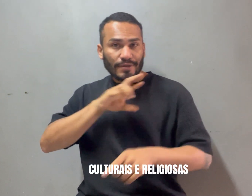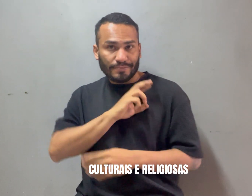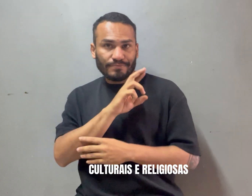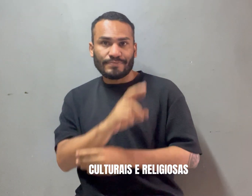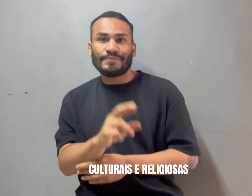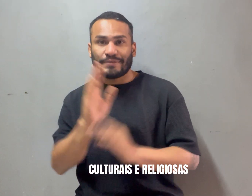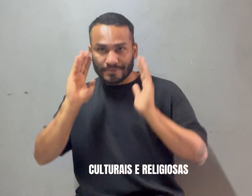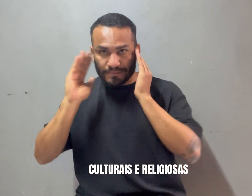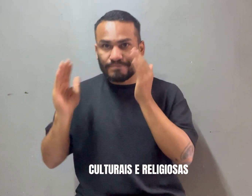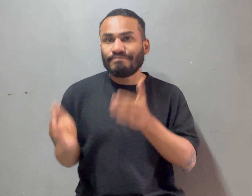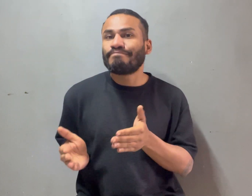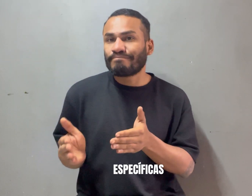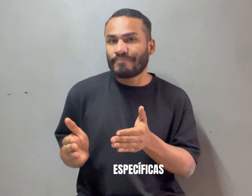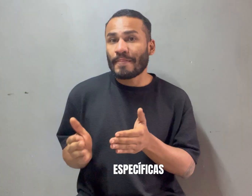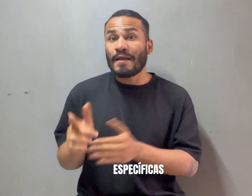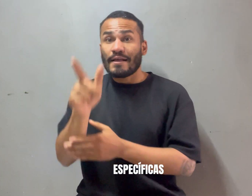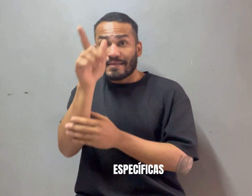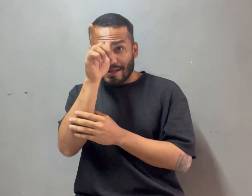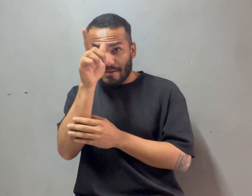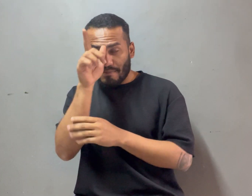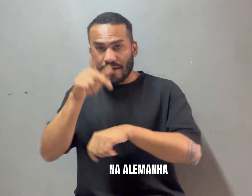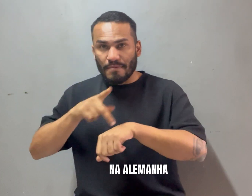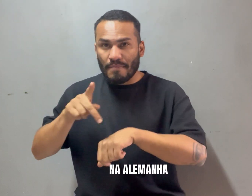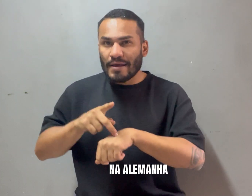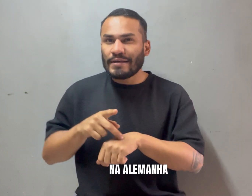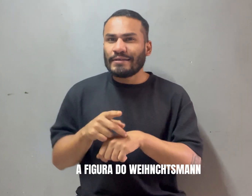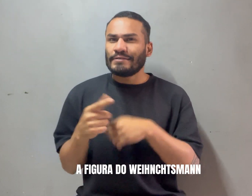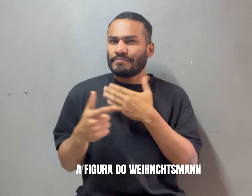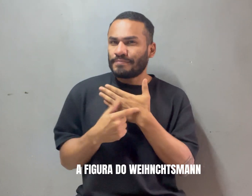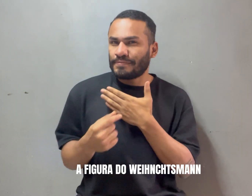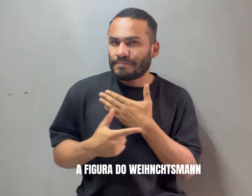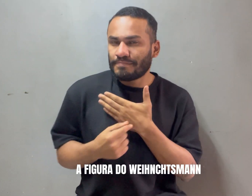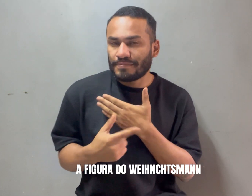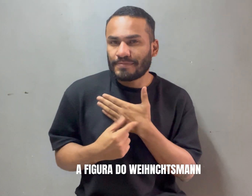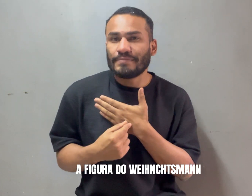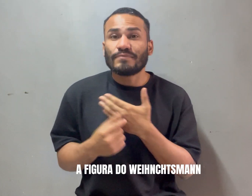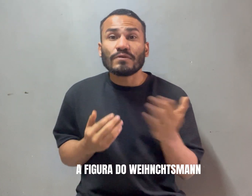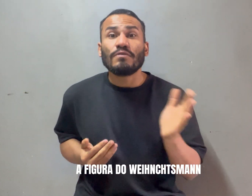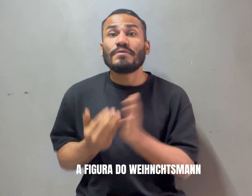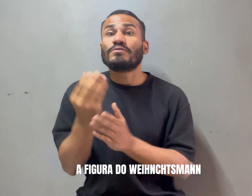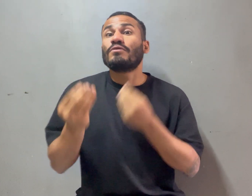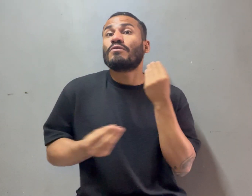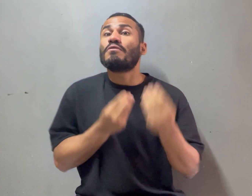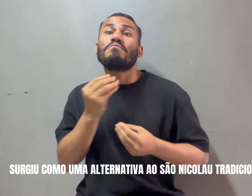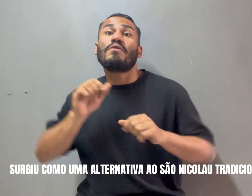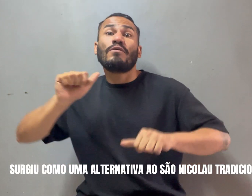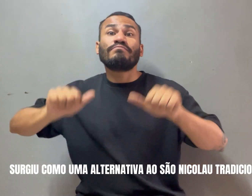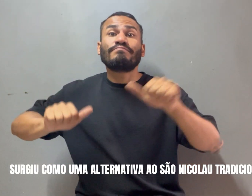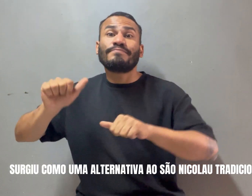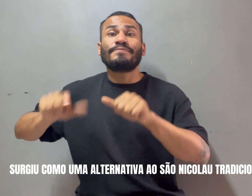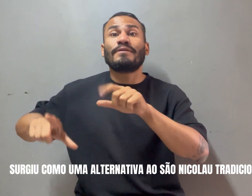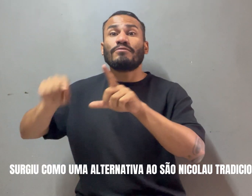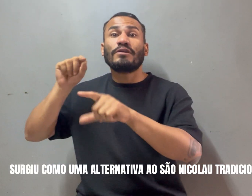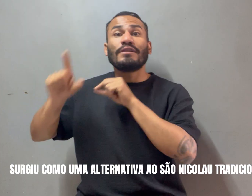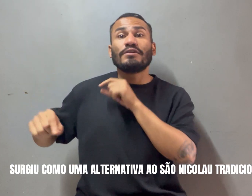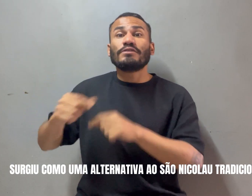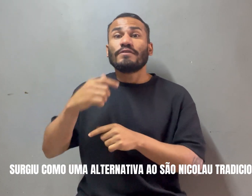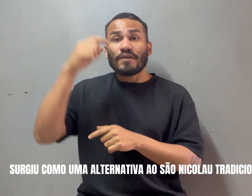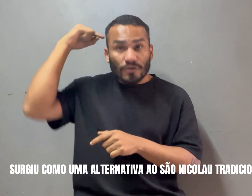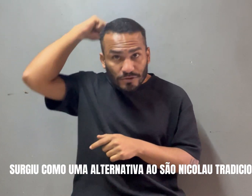culturais e religiosas específicas. Na Alemanha, a figura do Weihnachtsmann surgiu como uma alternativa ao São